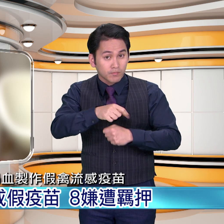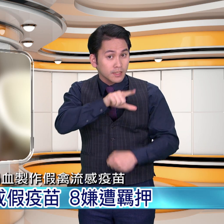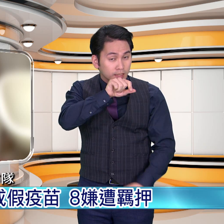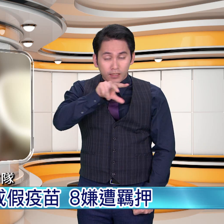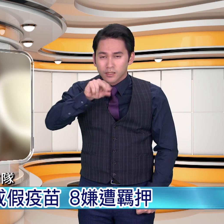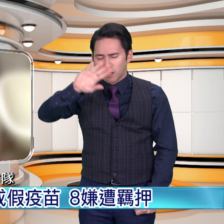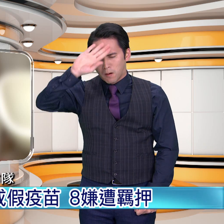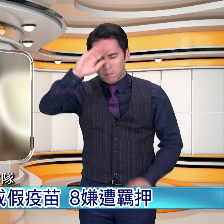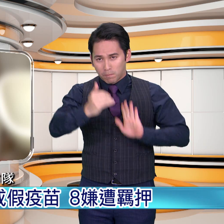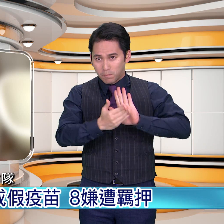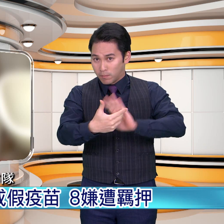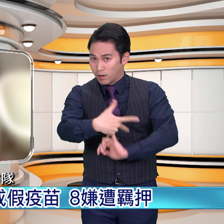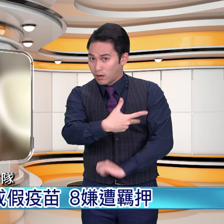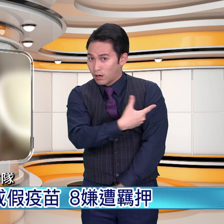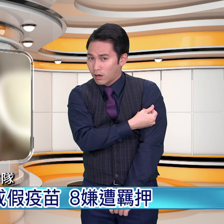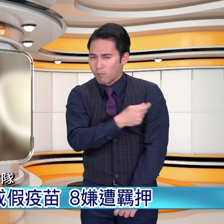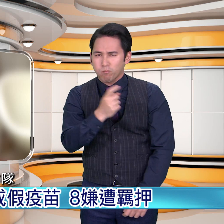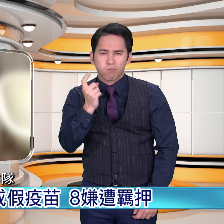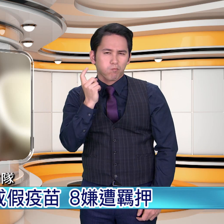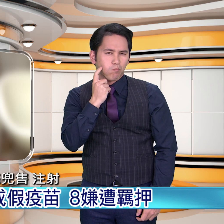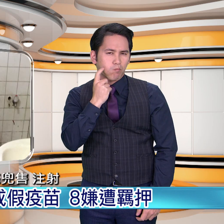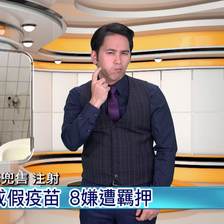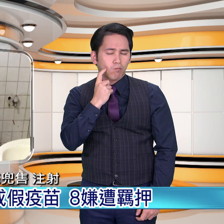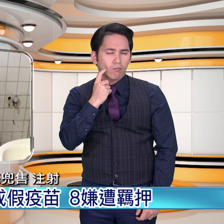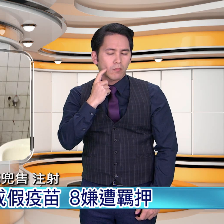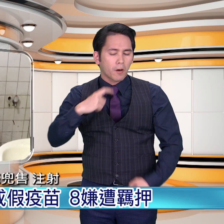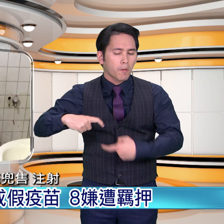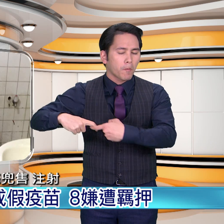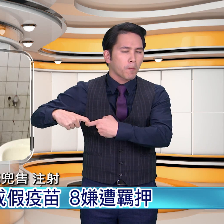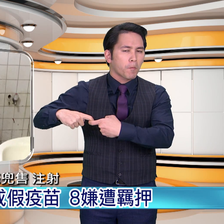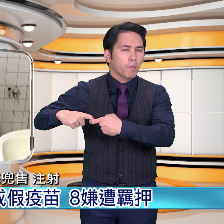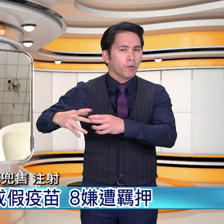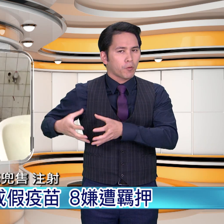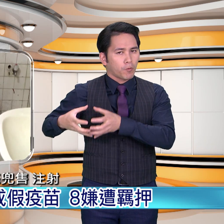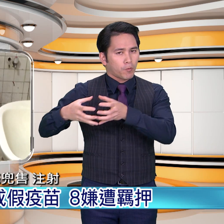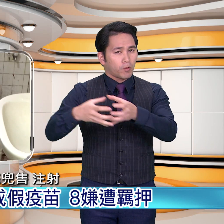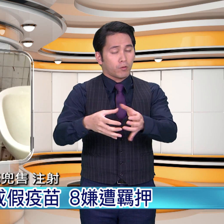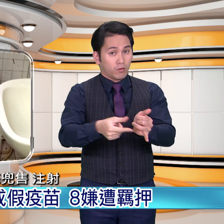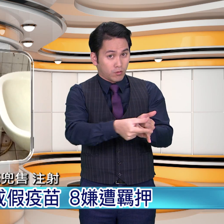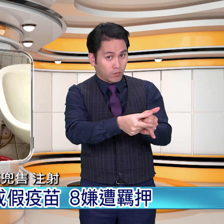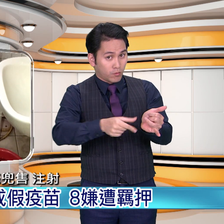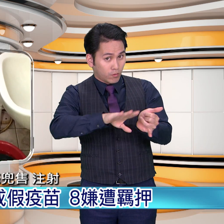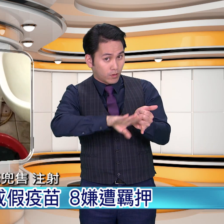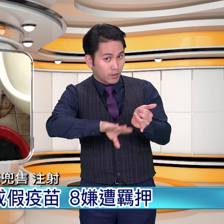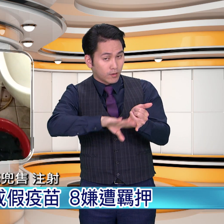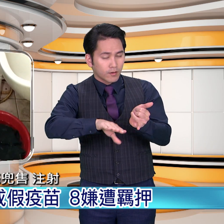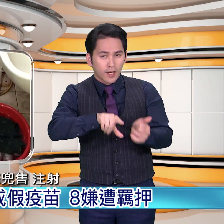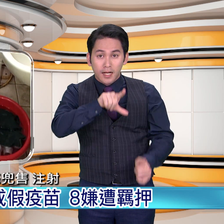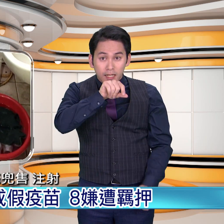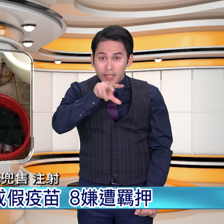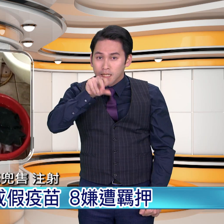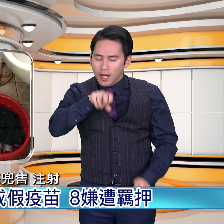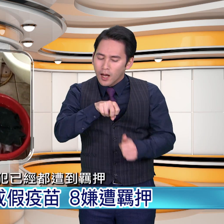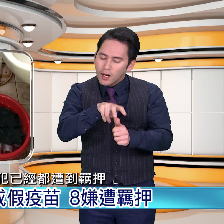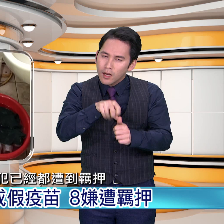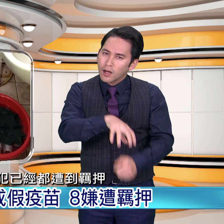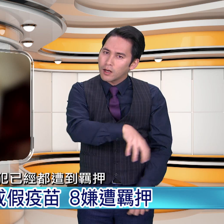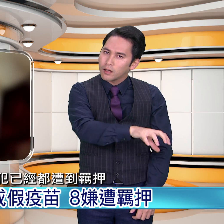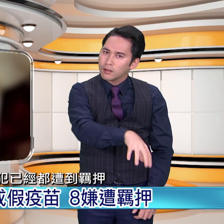而且还组了注射队到中南部禽场来兜售注射。目前有